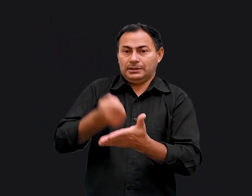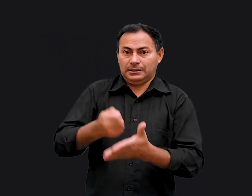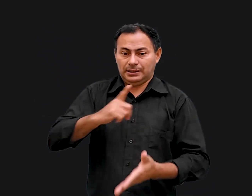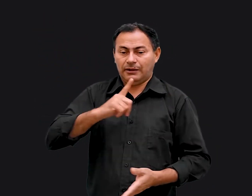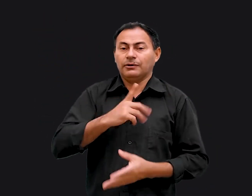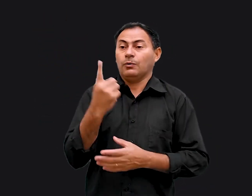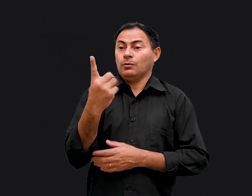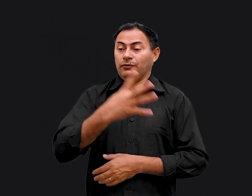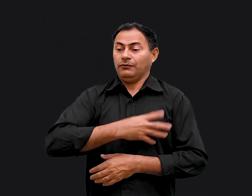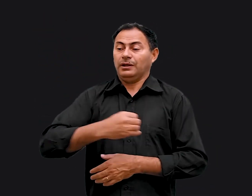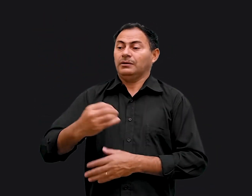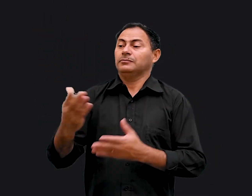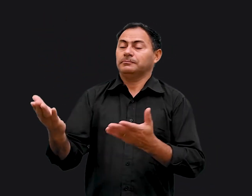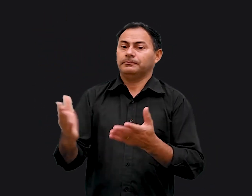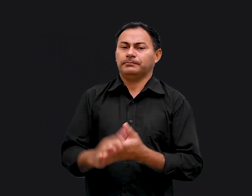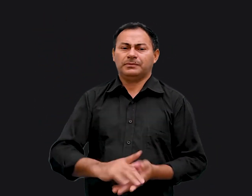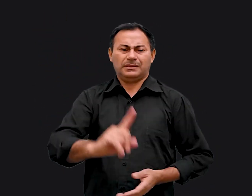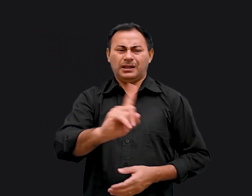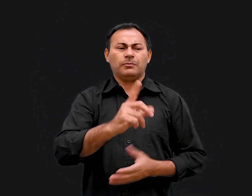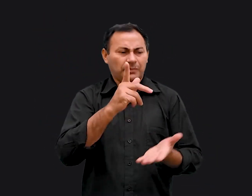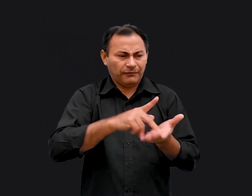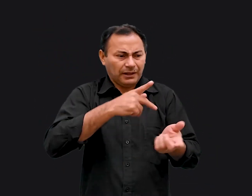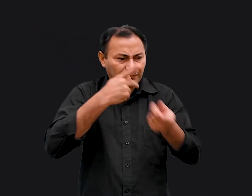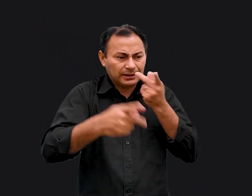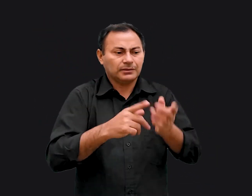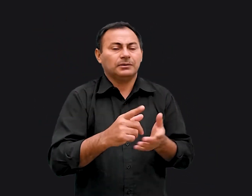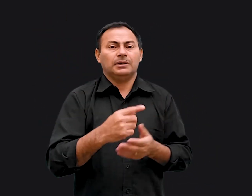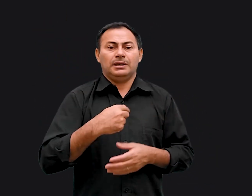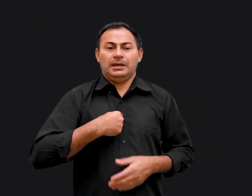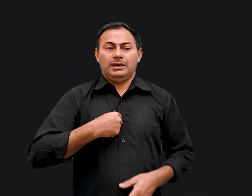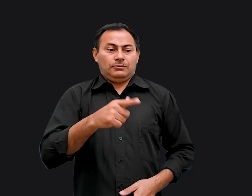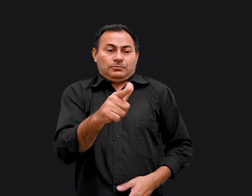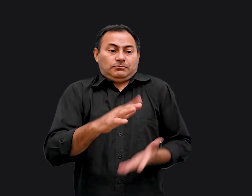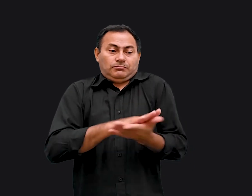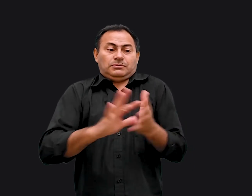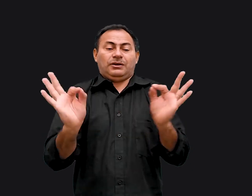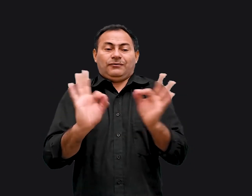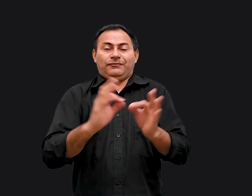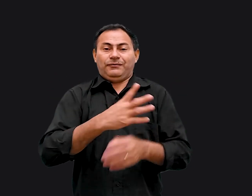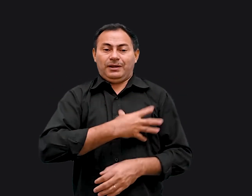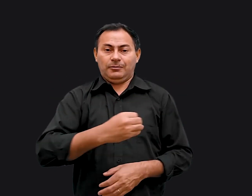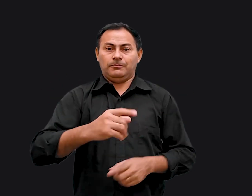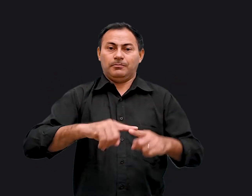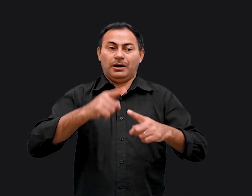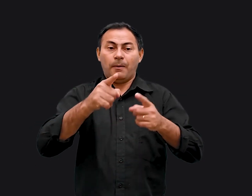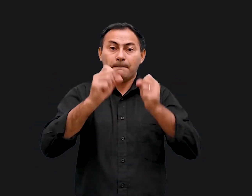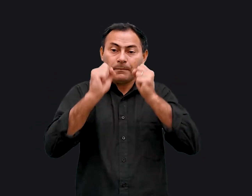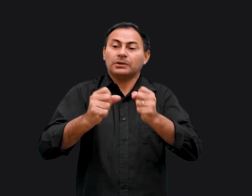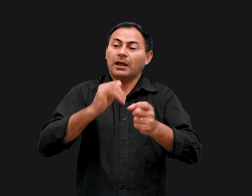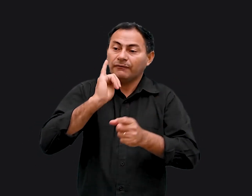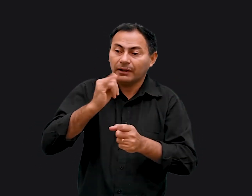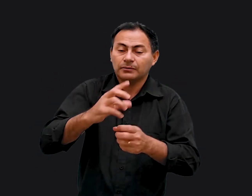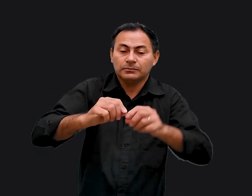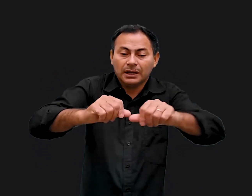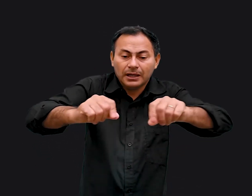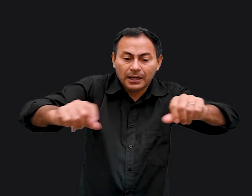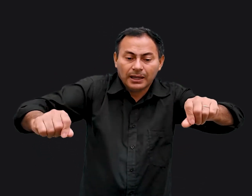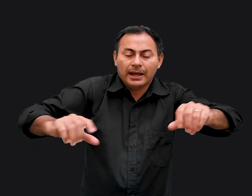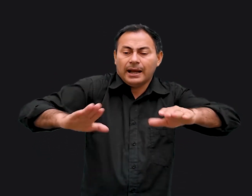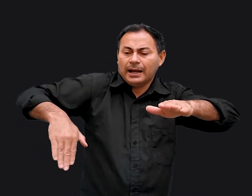deve ter tido um filho então. Não, para dizer a verdade, eu não tive filho não. Mas se você puder contar os grãos de areia de